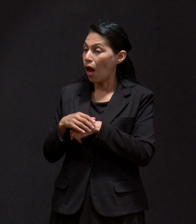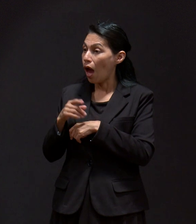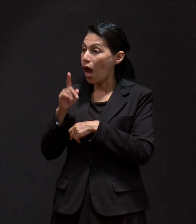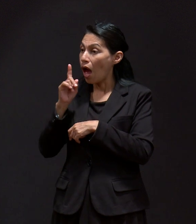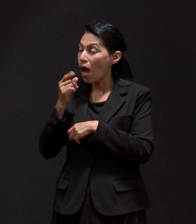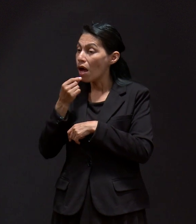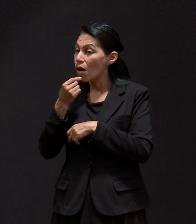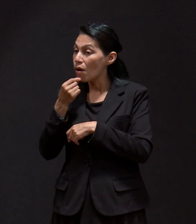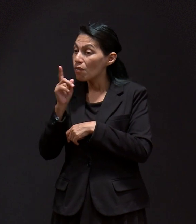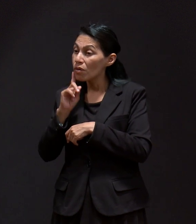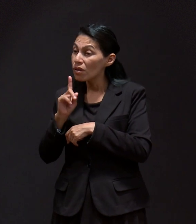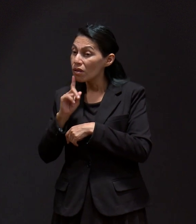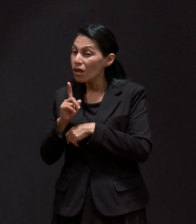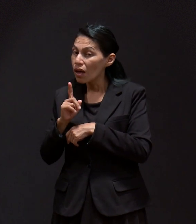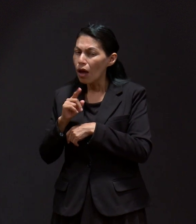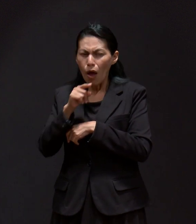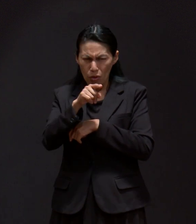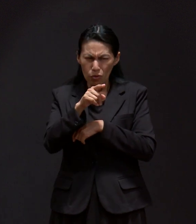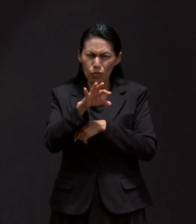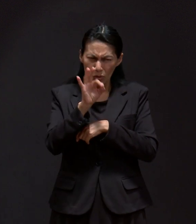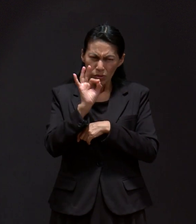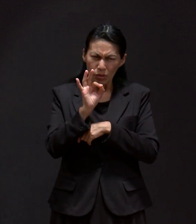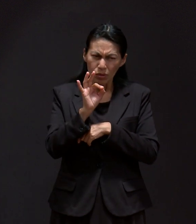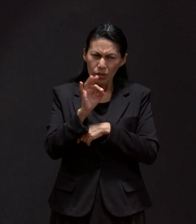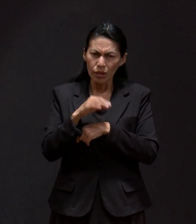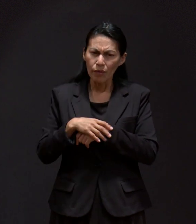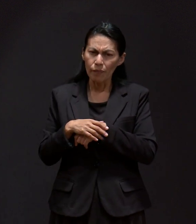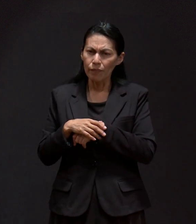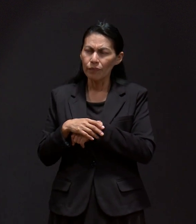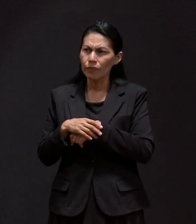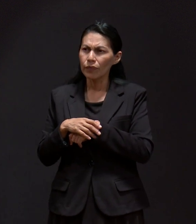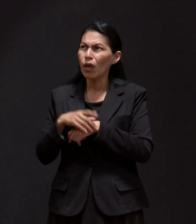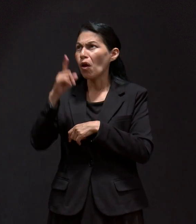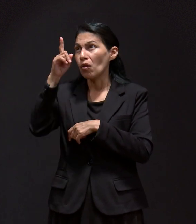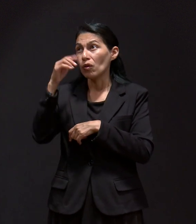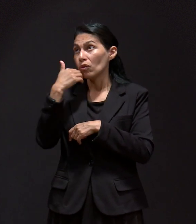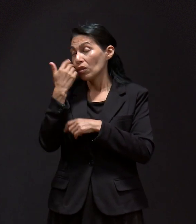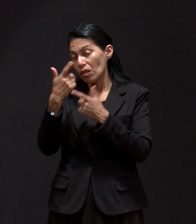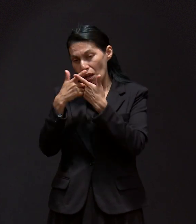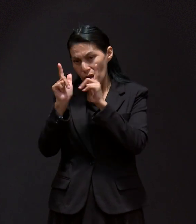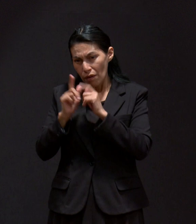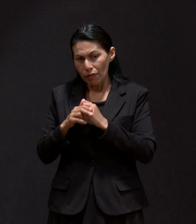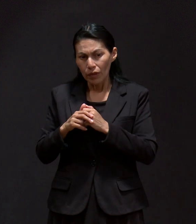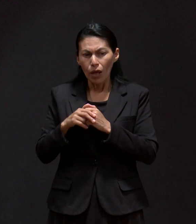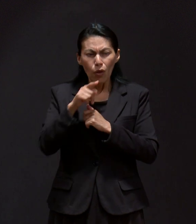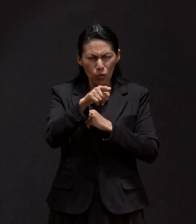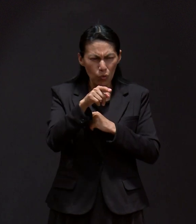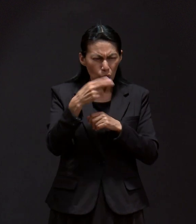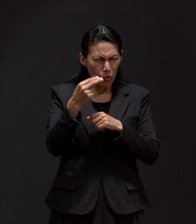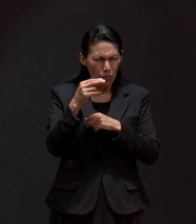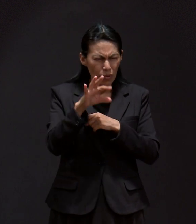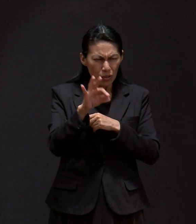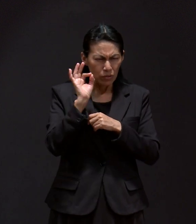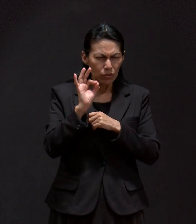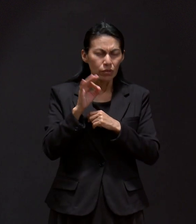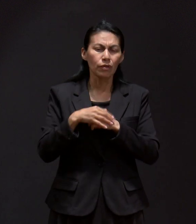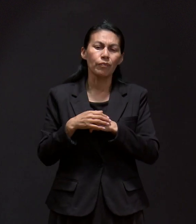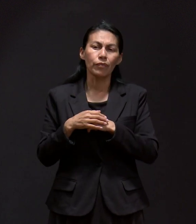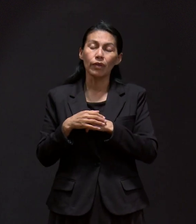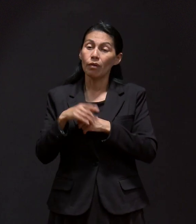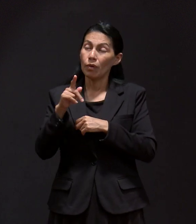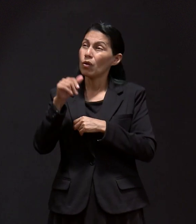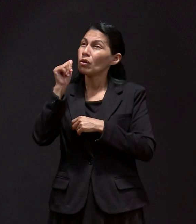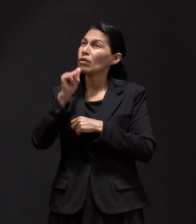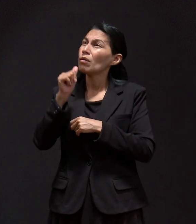también elige lo tú lo que lo que dios quiera tú tiene el privilegio de ponerle el nombre pero